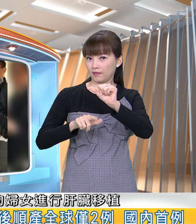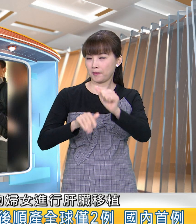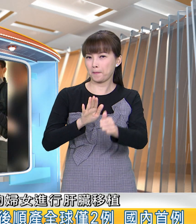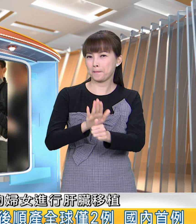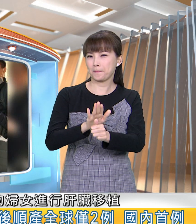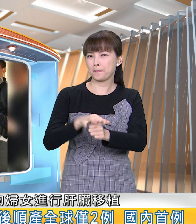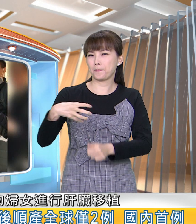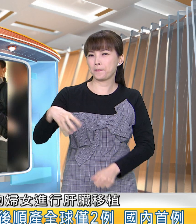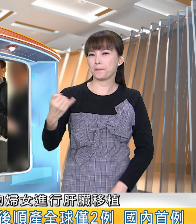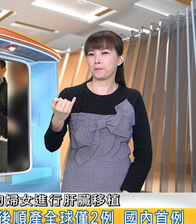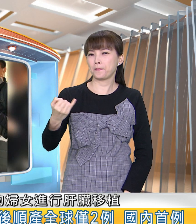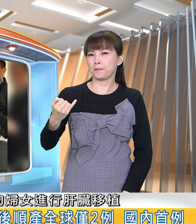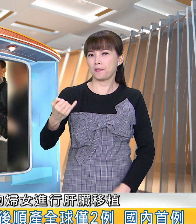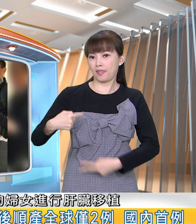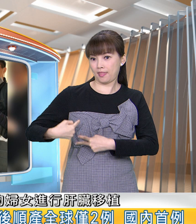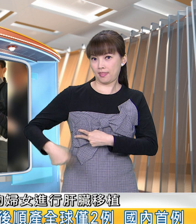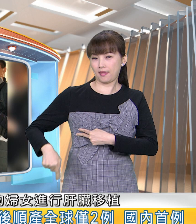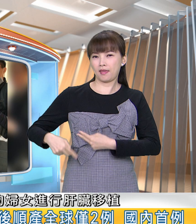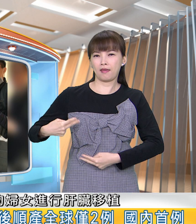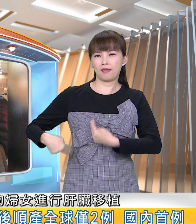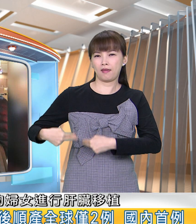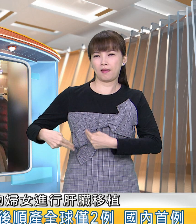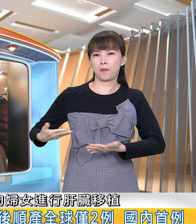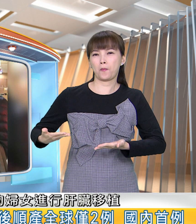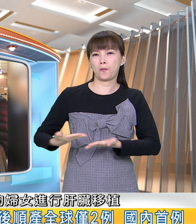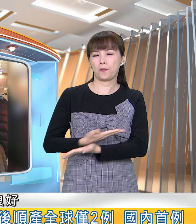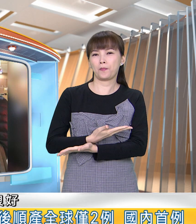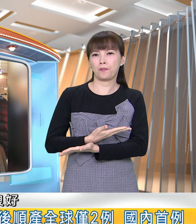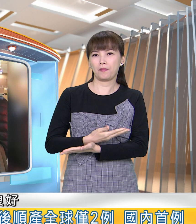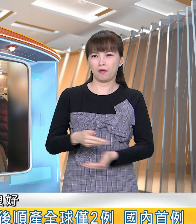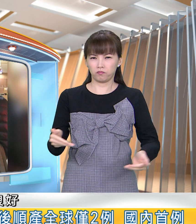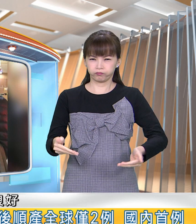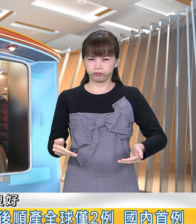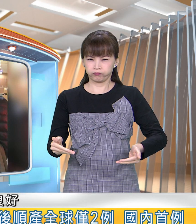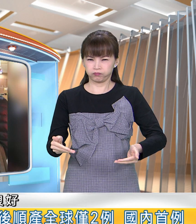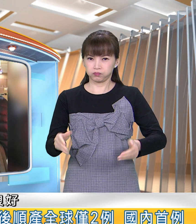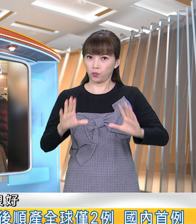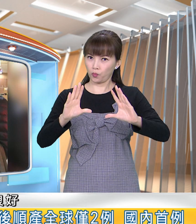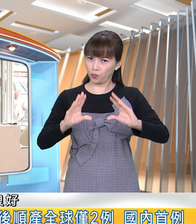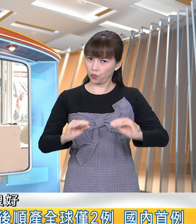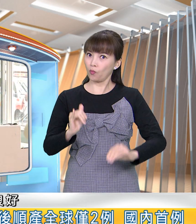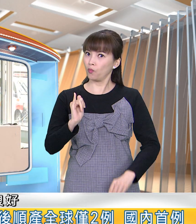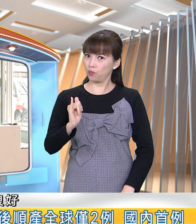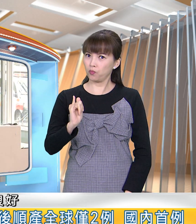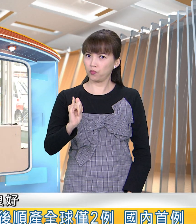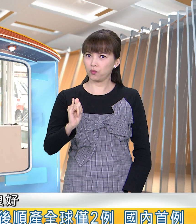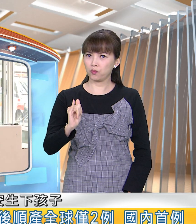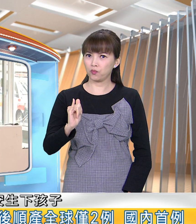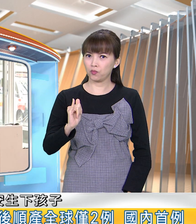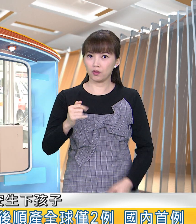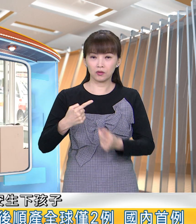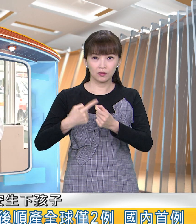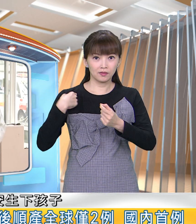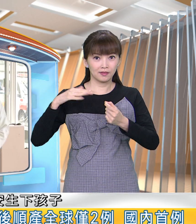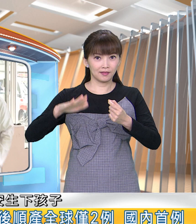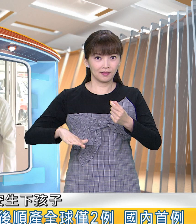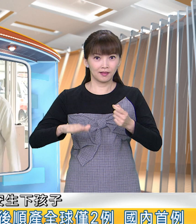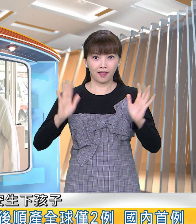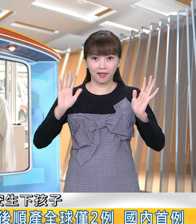中的婦女進行肝臟移植而且術後復原良好並且在去年